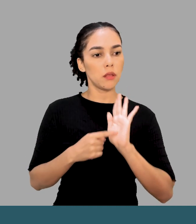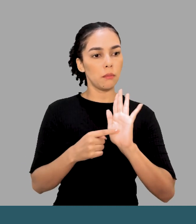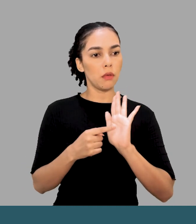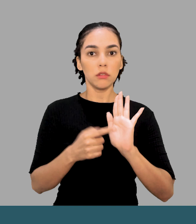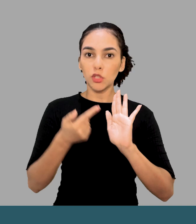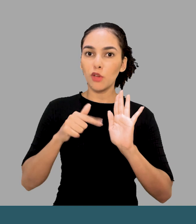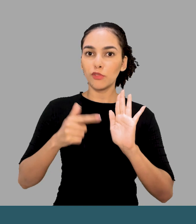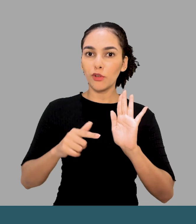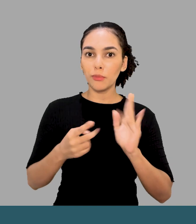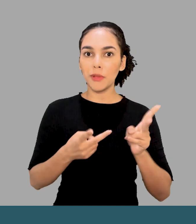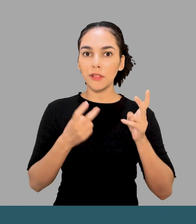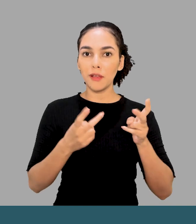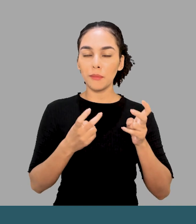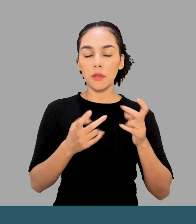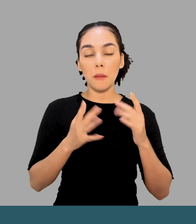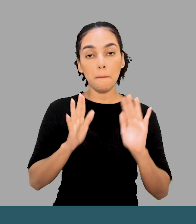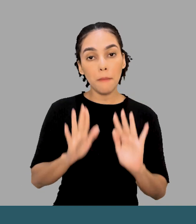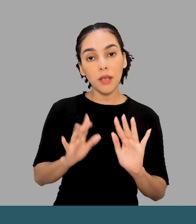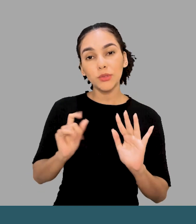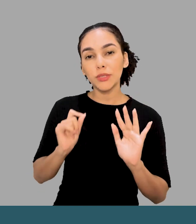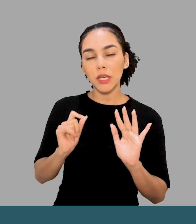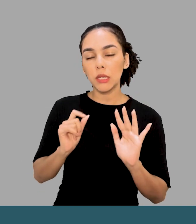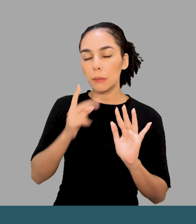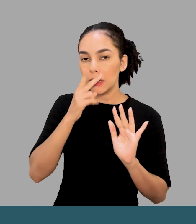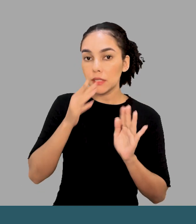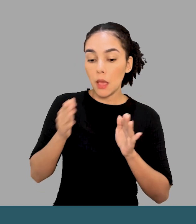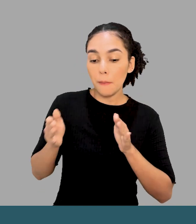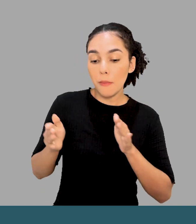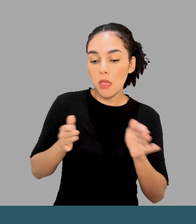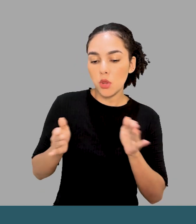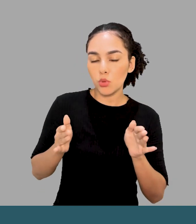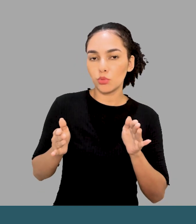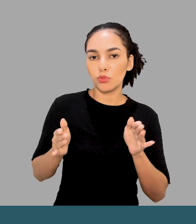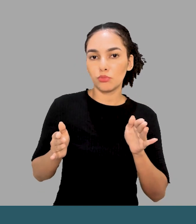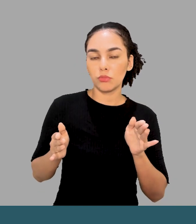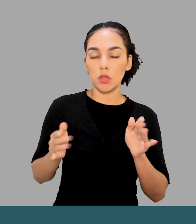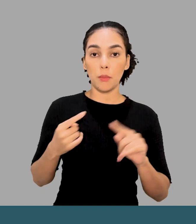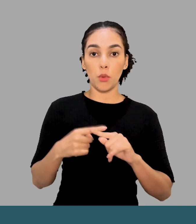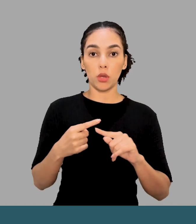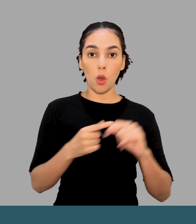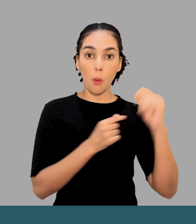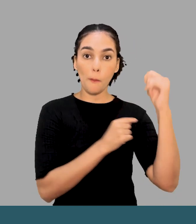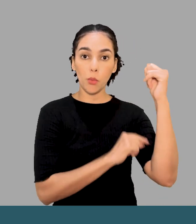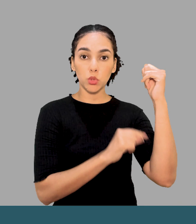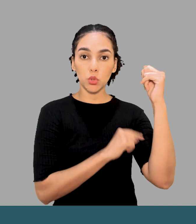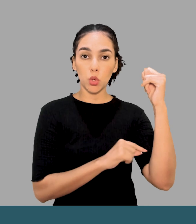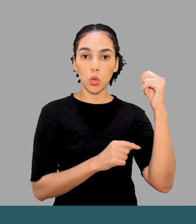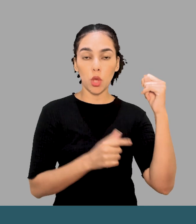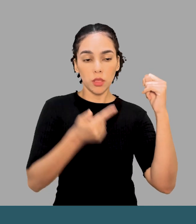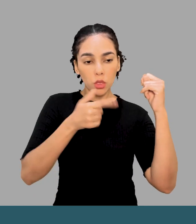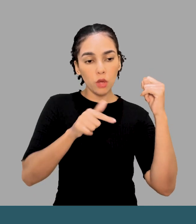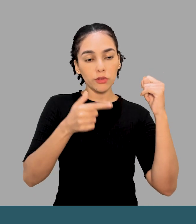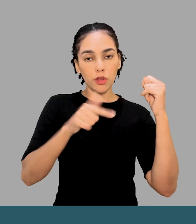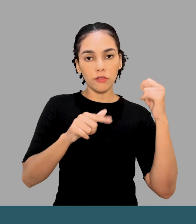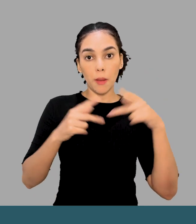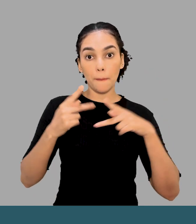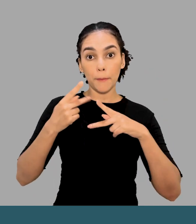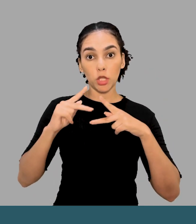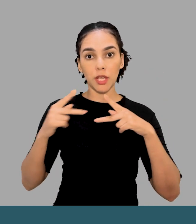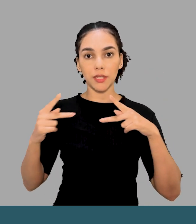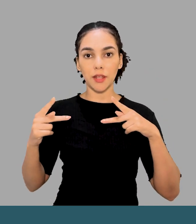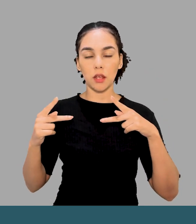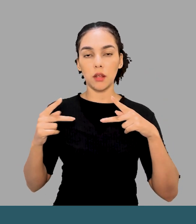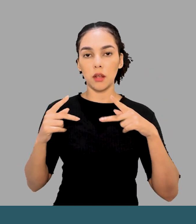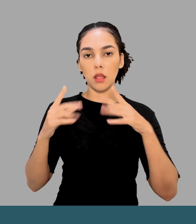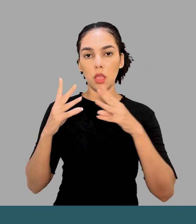tem um problema. O efeito ele é temporário. Por qual razão? Porque o músculo se renova. E a proteína que é feita,